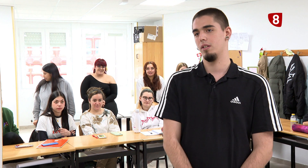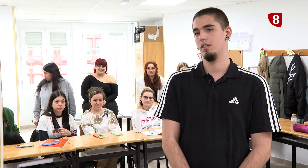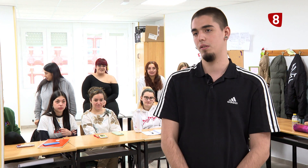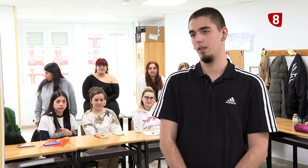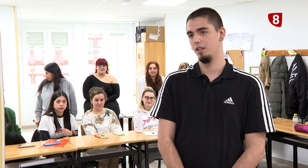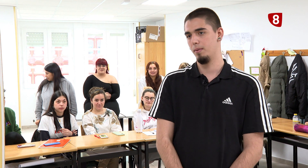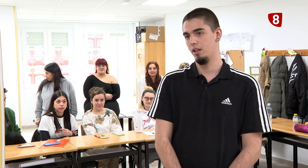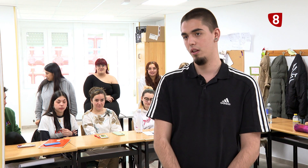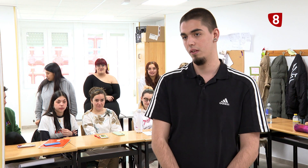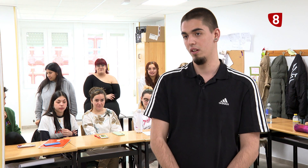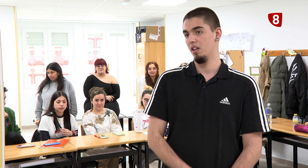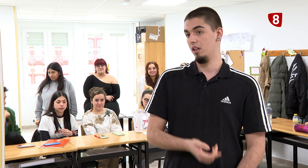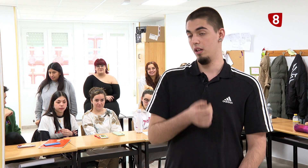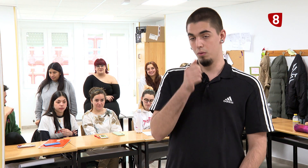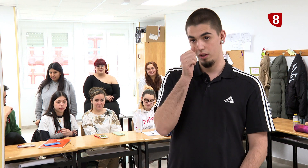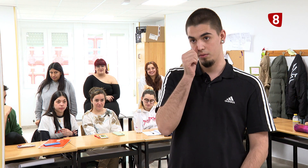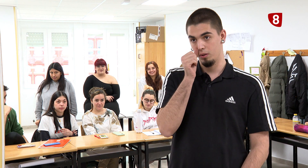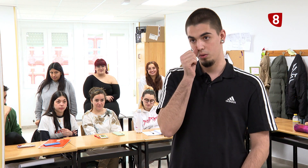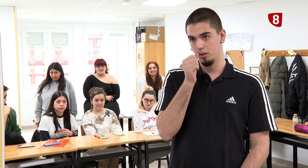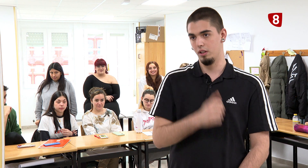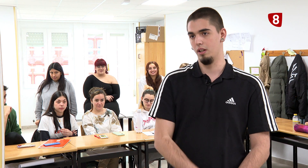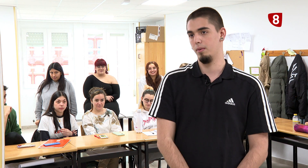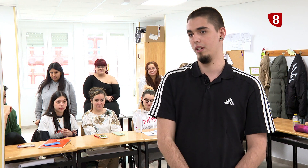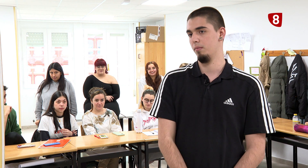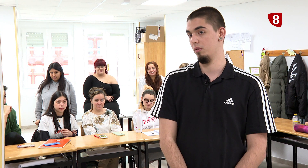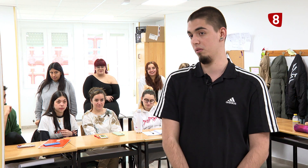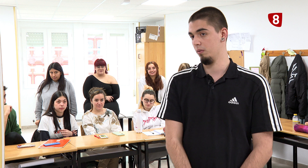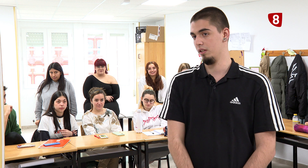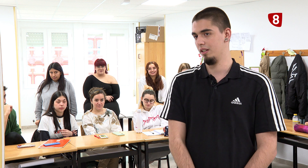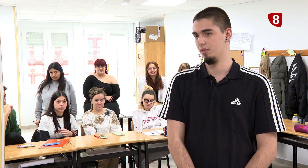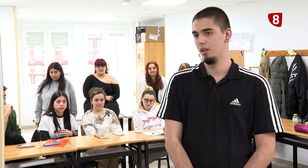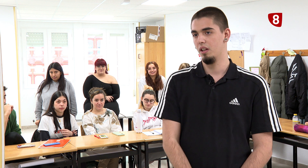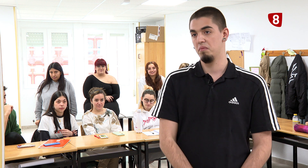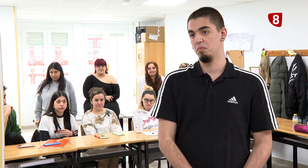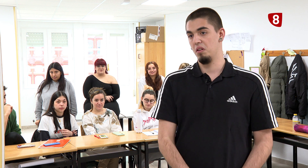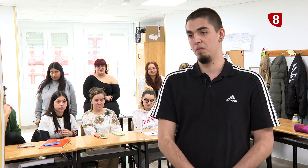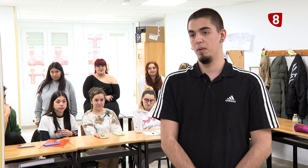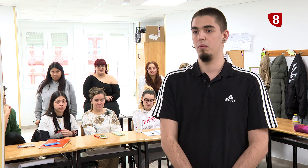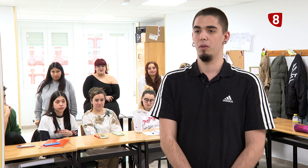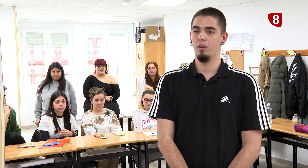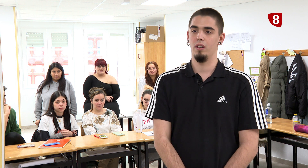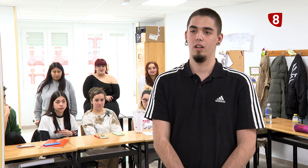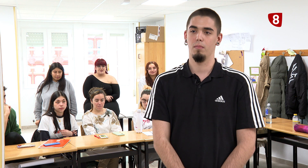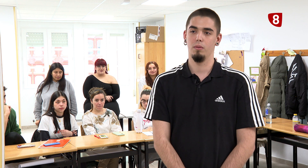en situación de dependencia, y uno de los módulos aprendíamos lengua de signos, y fui viendo un poco el mundo